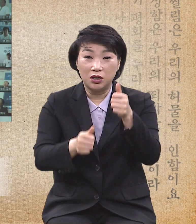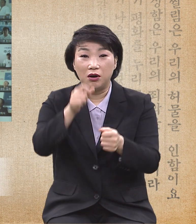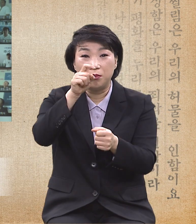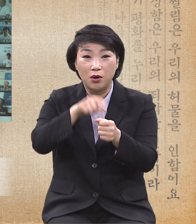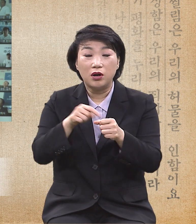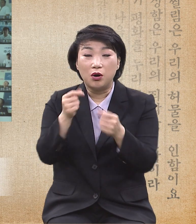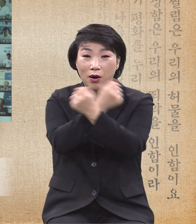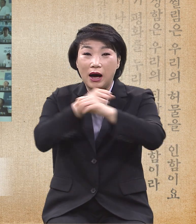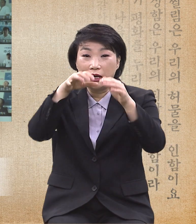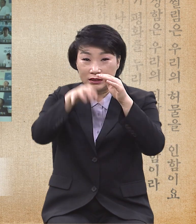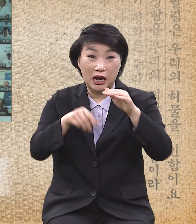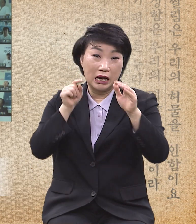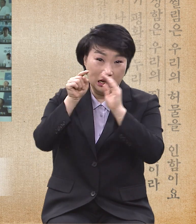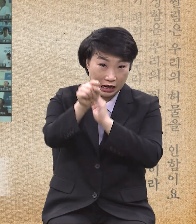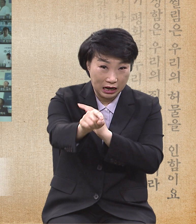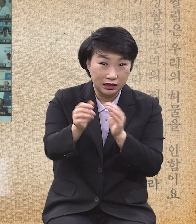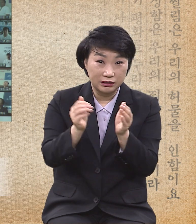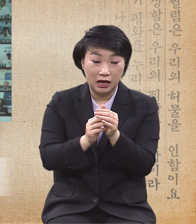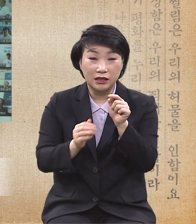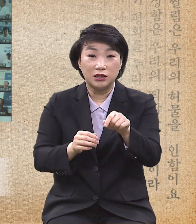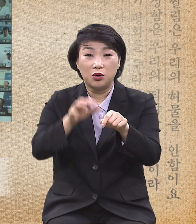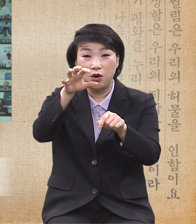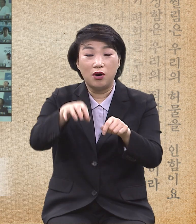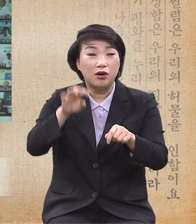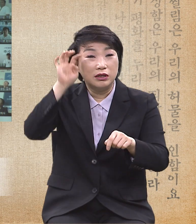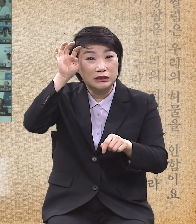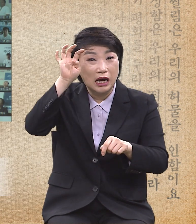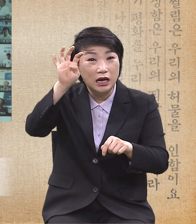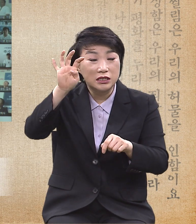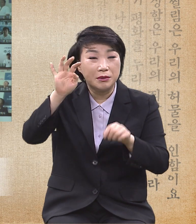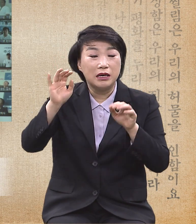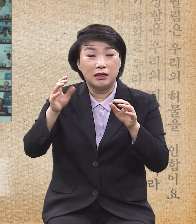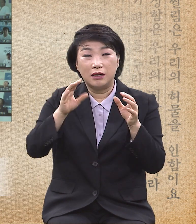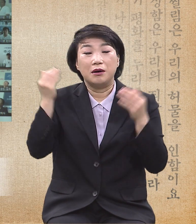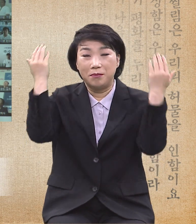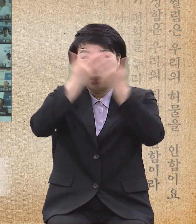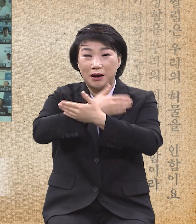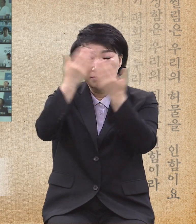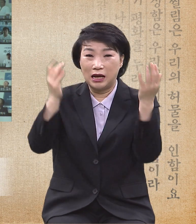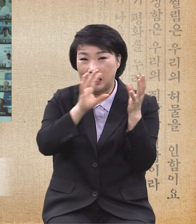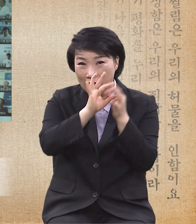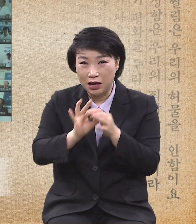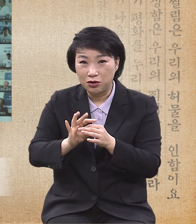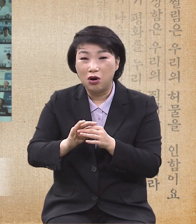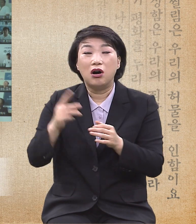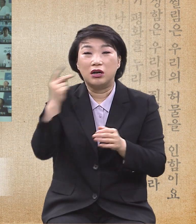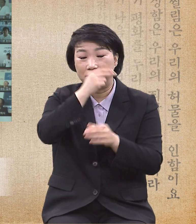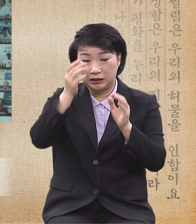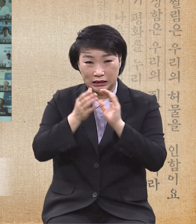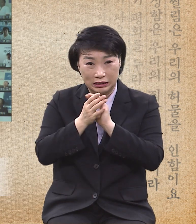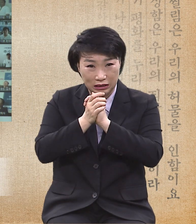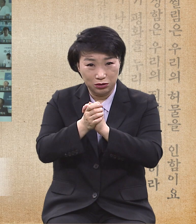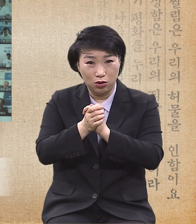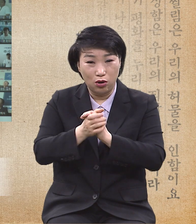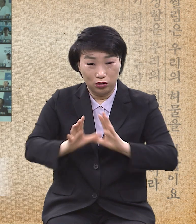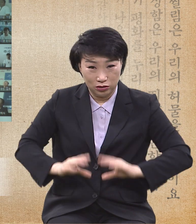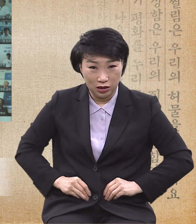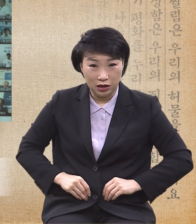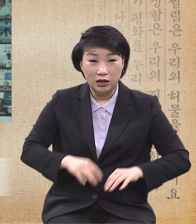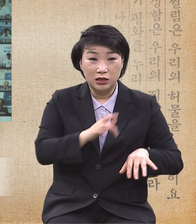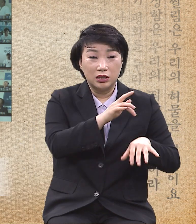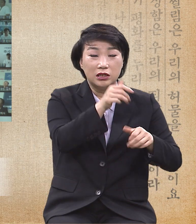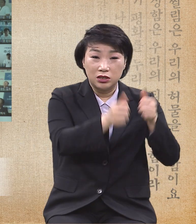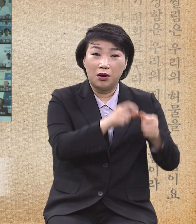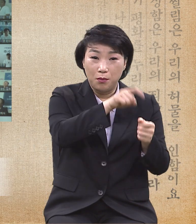시험을 받으러 광야로 가사 40일을 밤낮으로 금식하신 후에 줄이신지라. 시험하는 자가 예수께